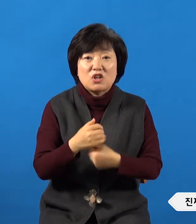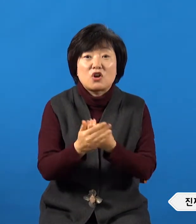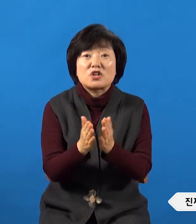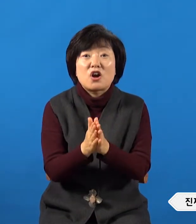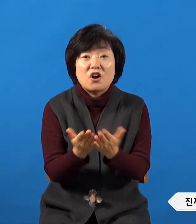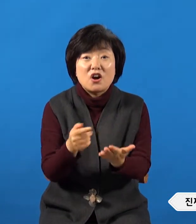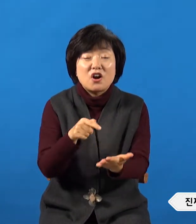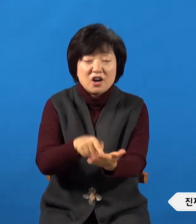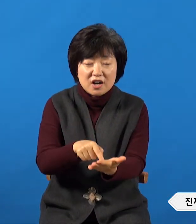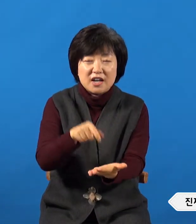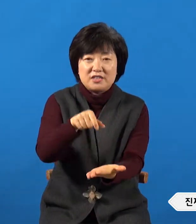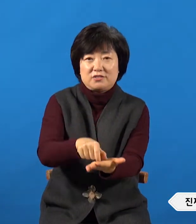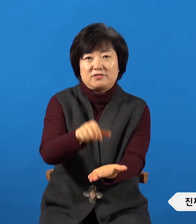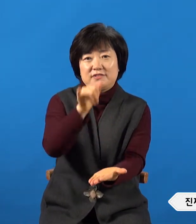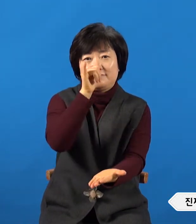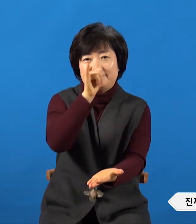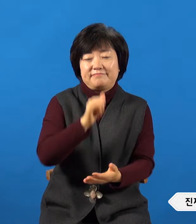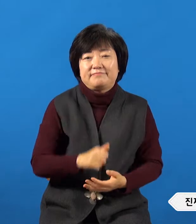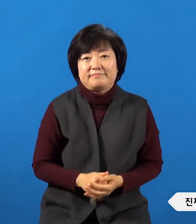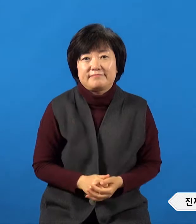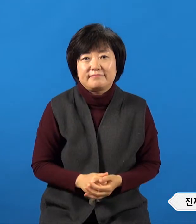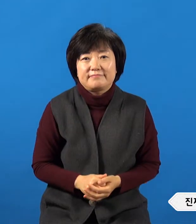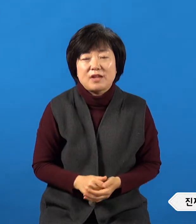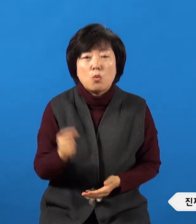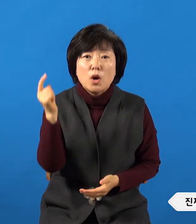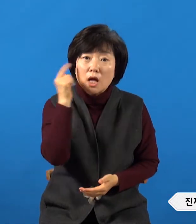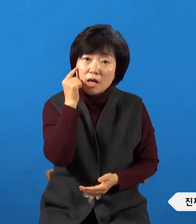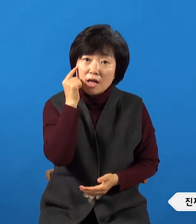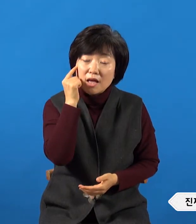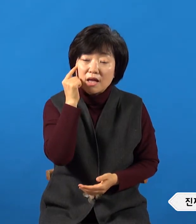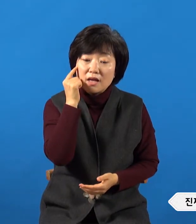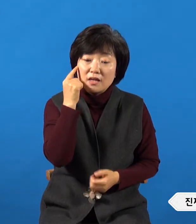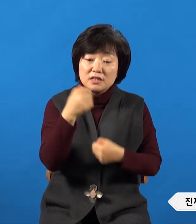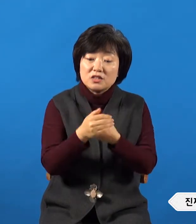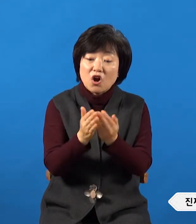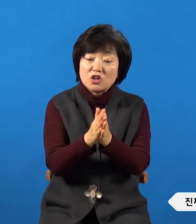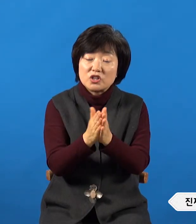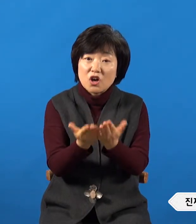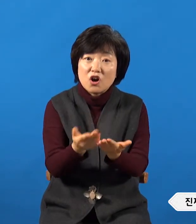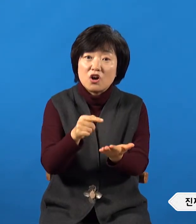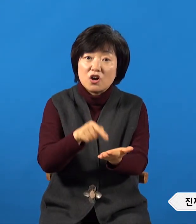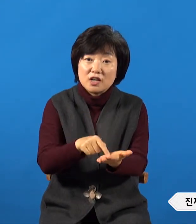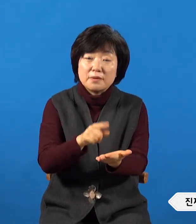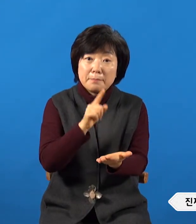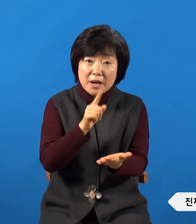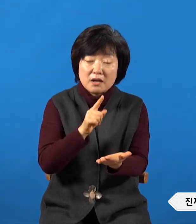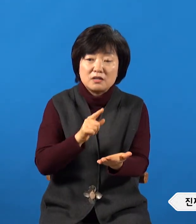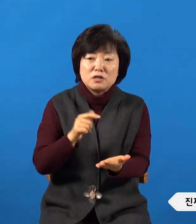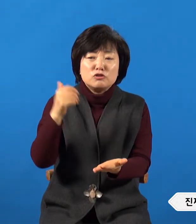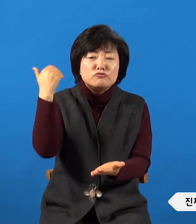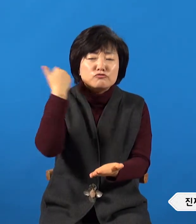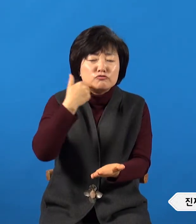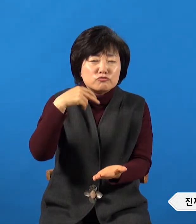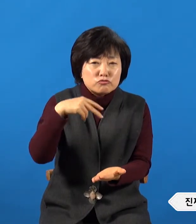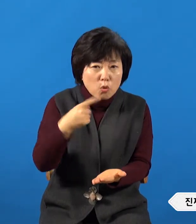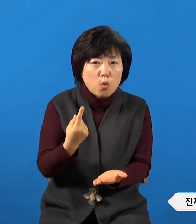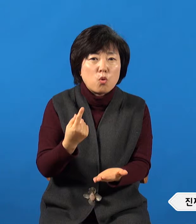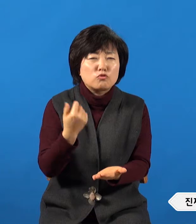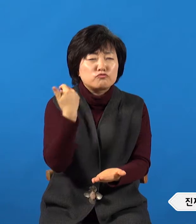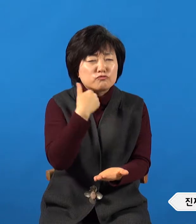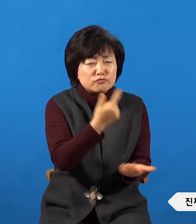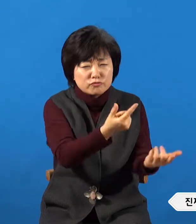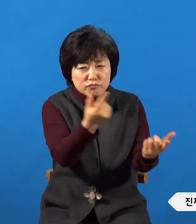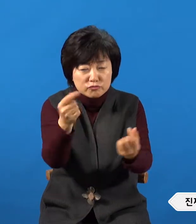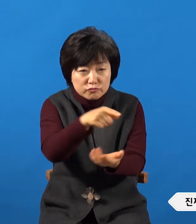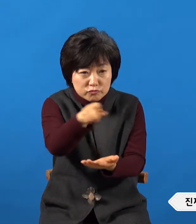라고 말씀하고 있다는 것입니다. 왜 그럴까요? 성경은 우리에게 말씀합니다. 어느 누구도